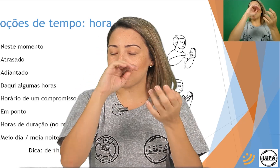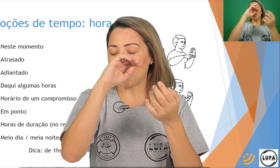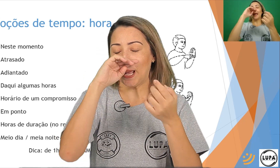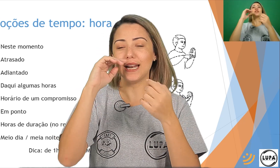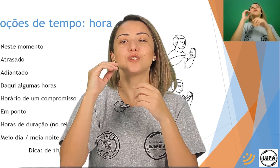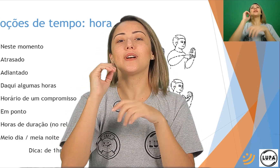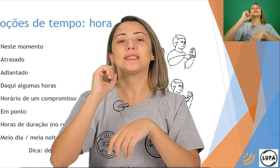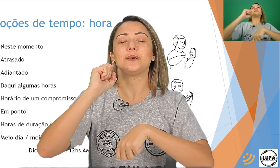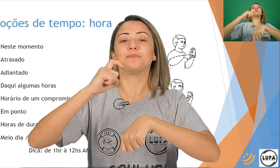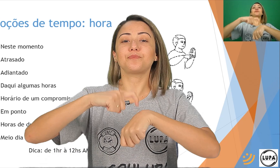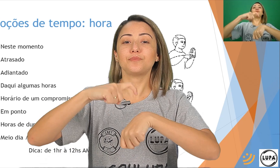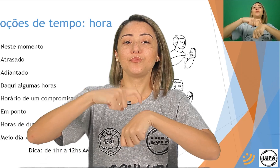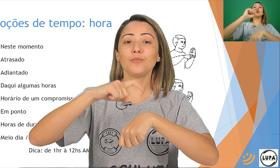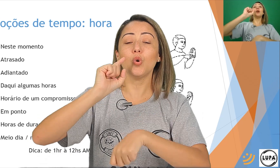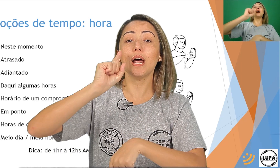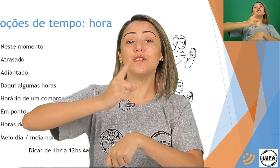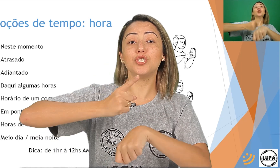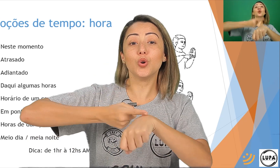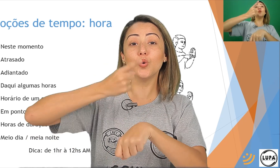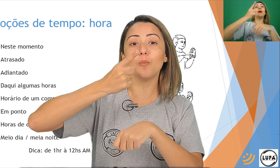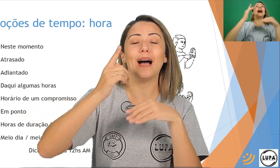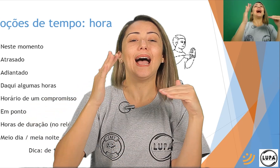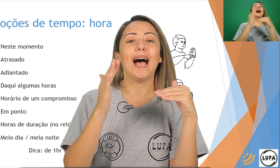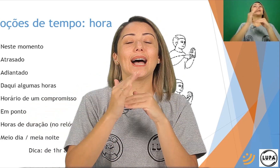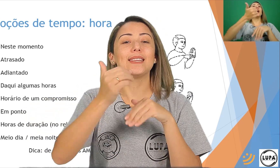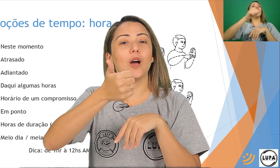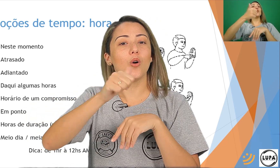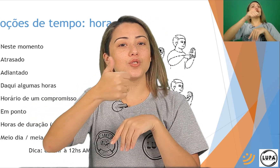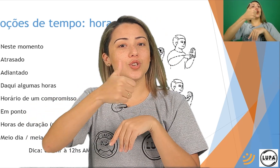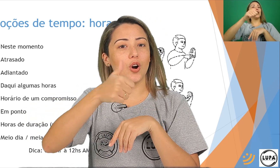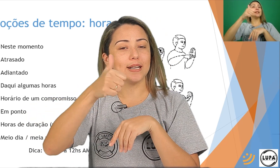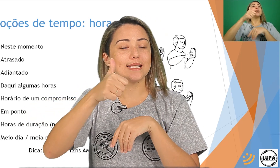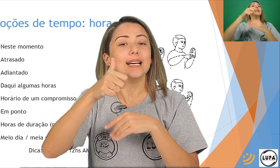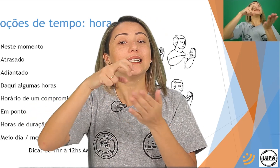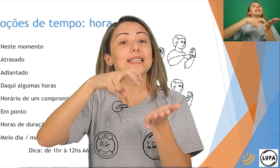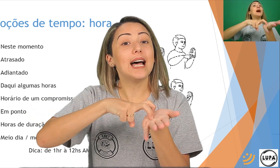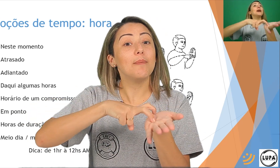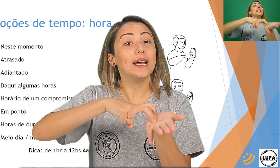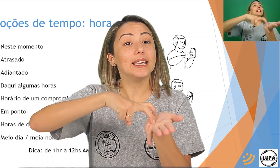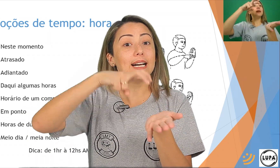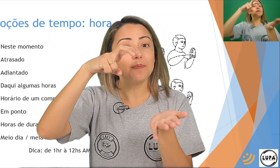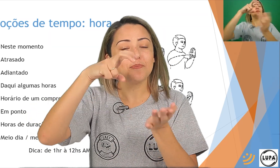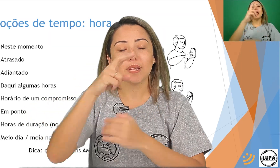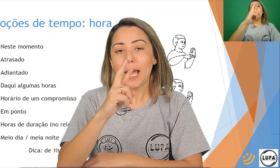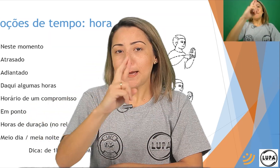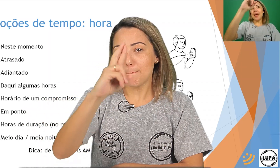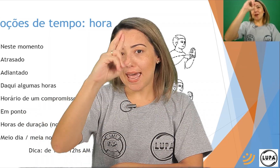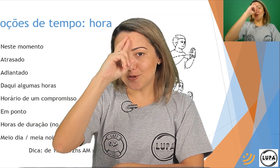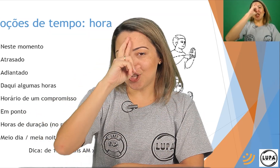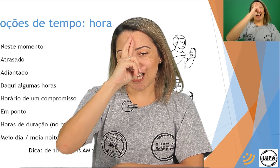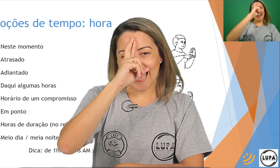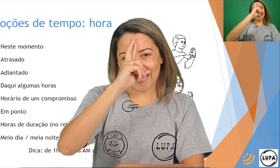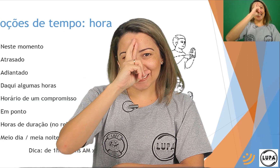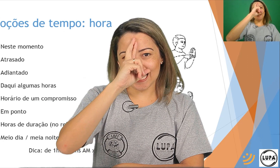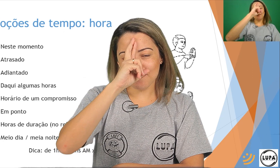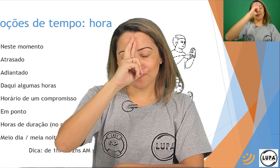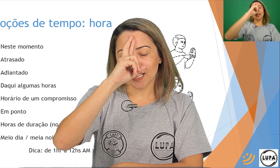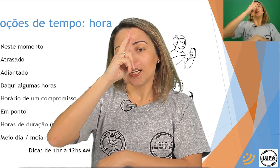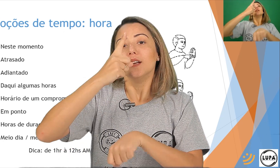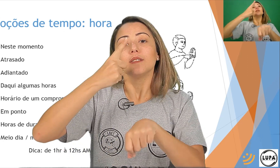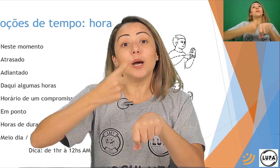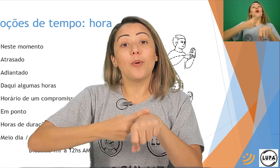de 11. Eles fazem horário de 1 até 11 horas da manhã, meio-dia é